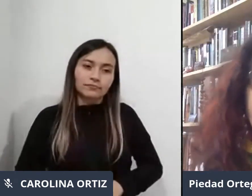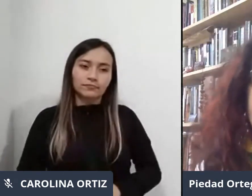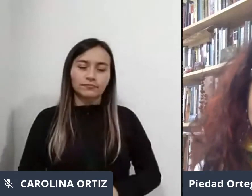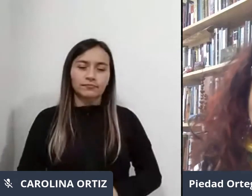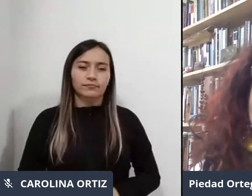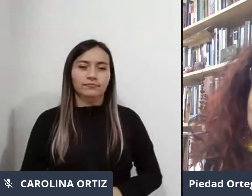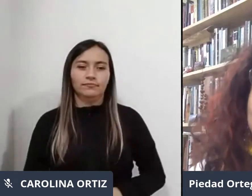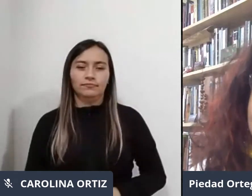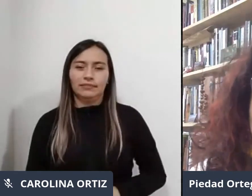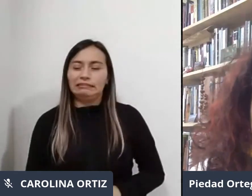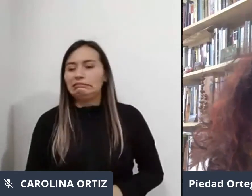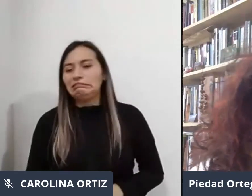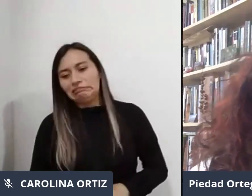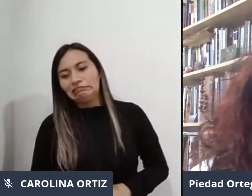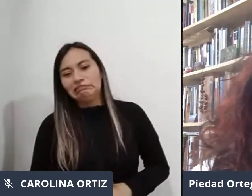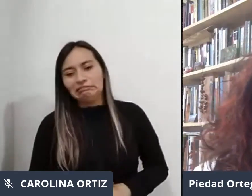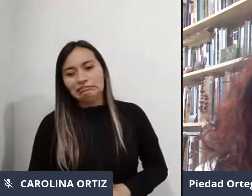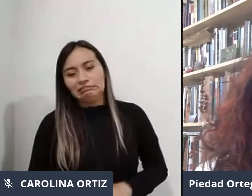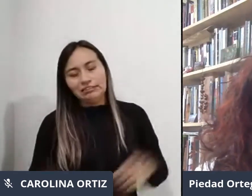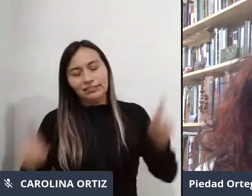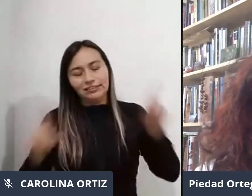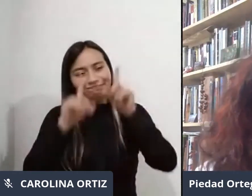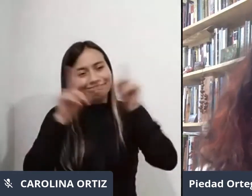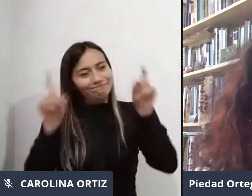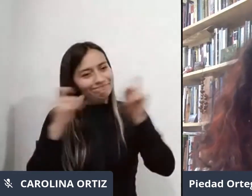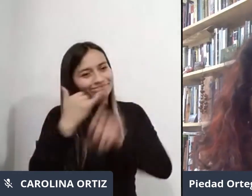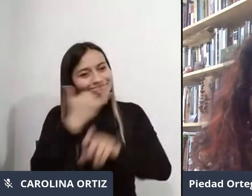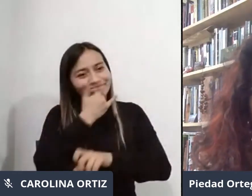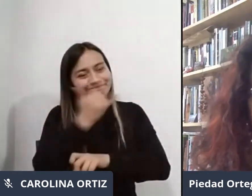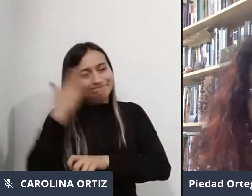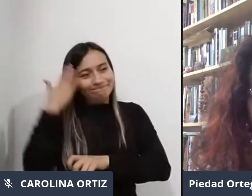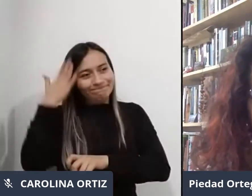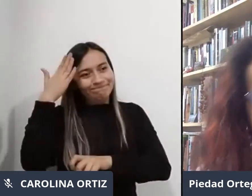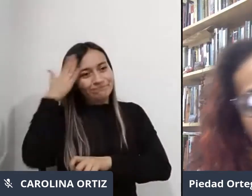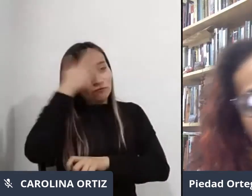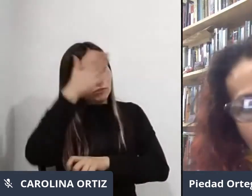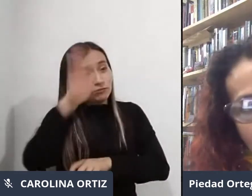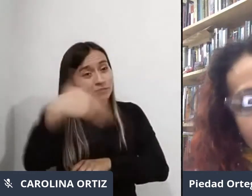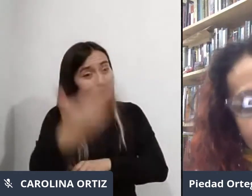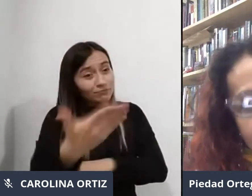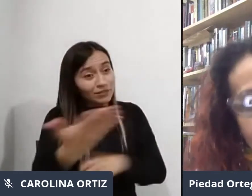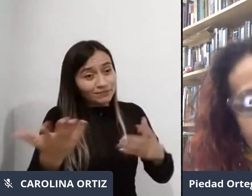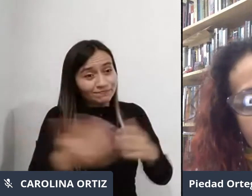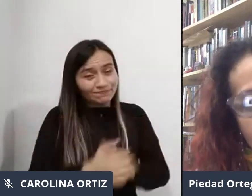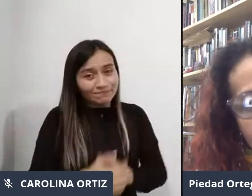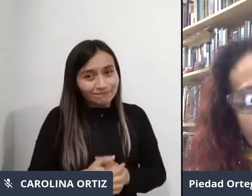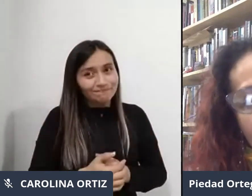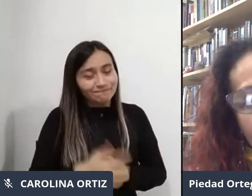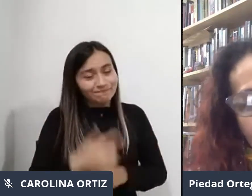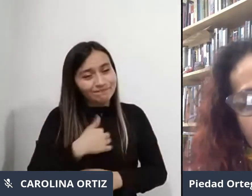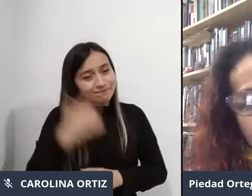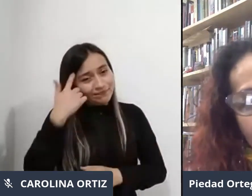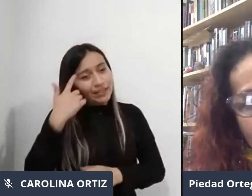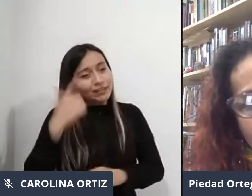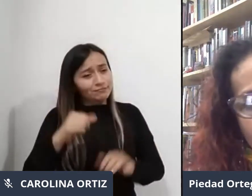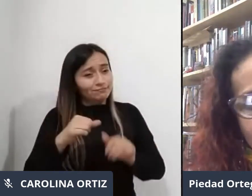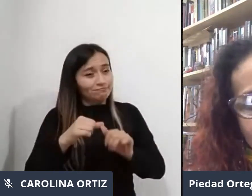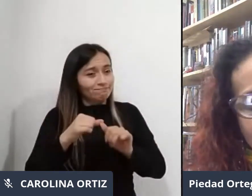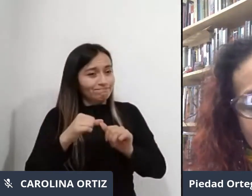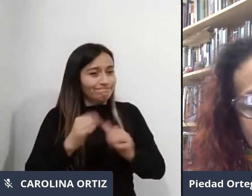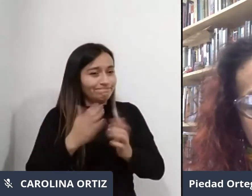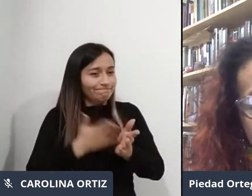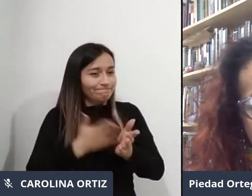hay incertidumbre frente a la pospandemia. Yo creo que esto va a durar, tiene más largo tiempo de